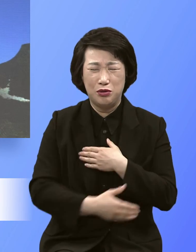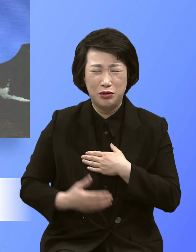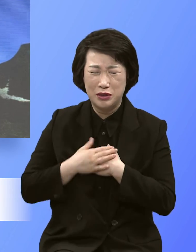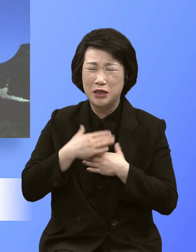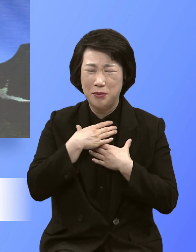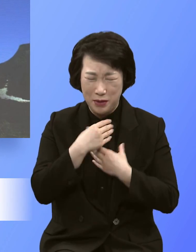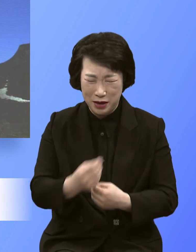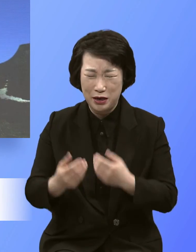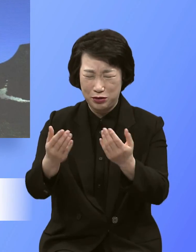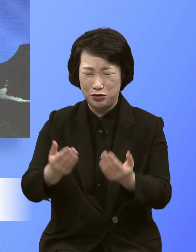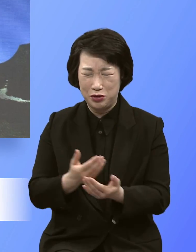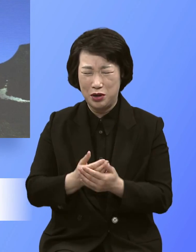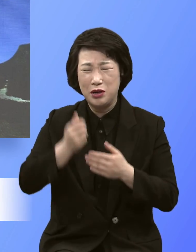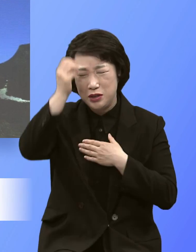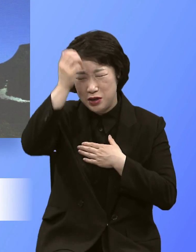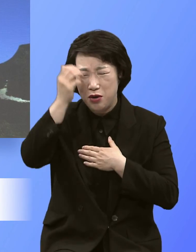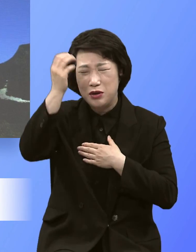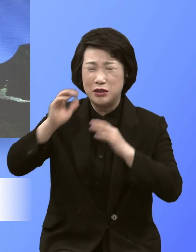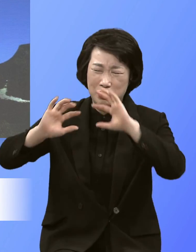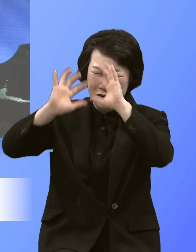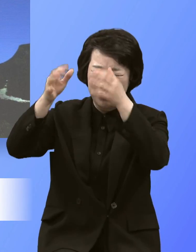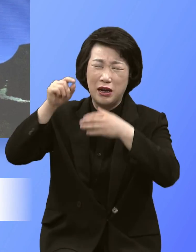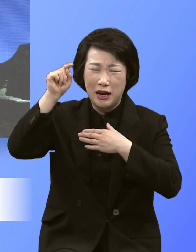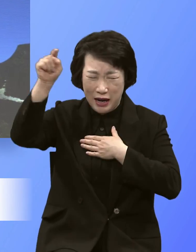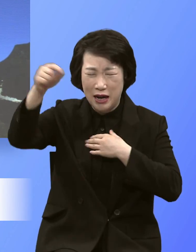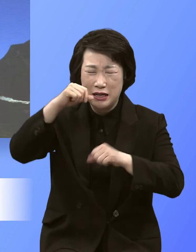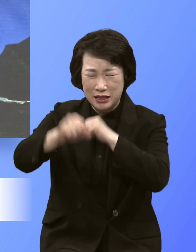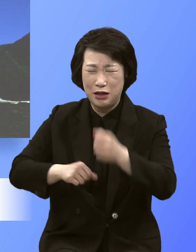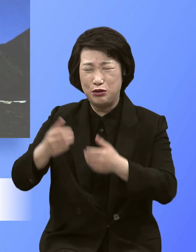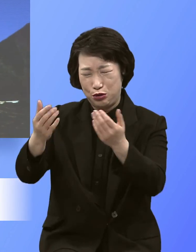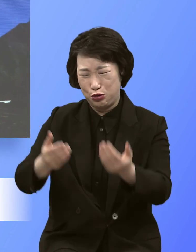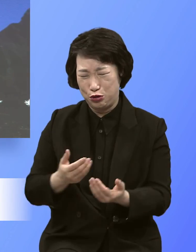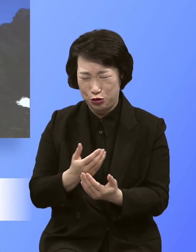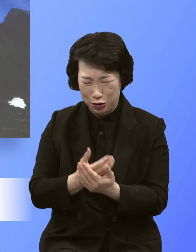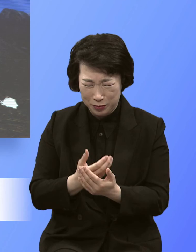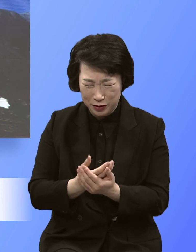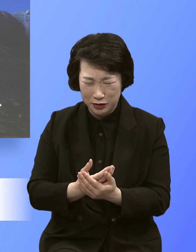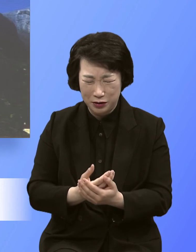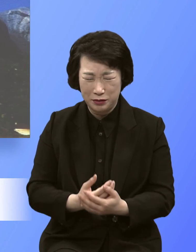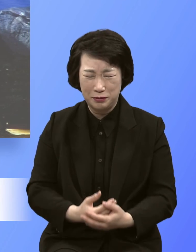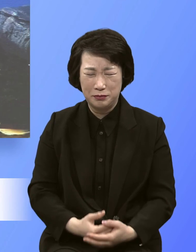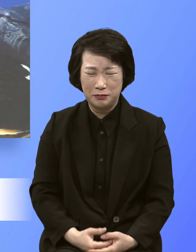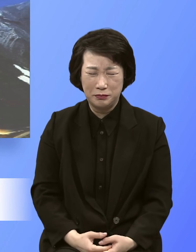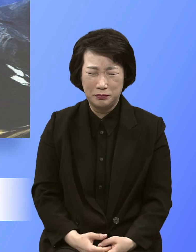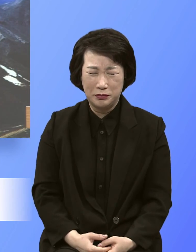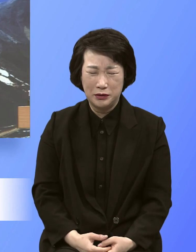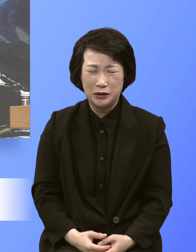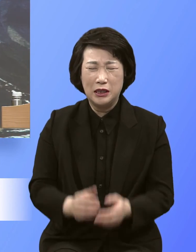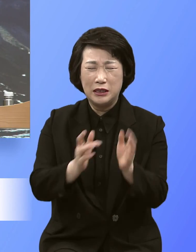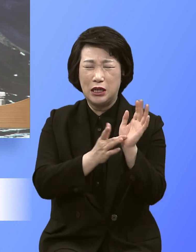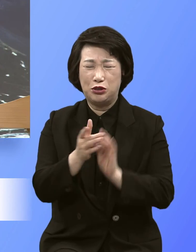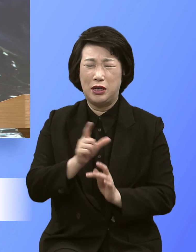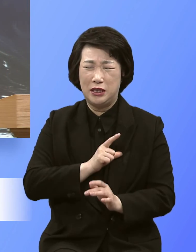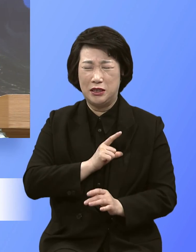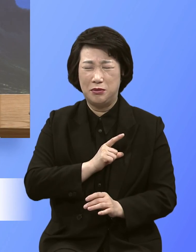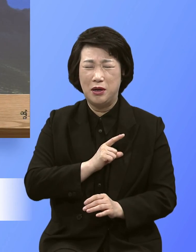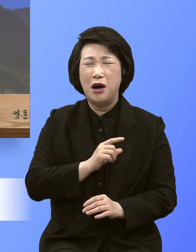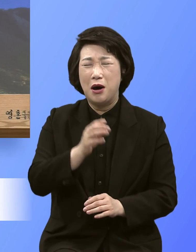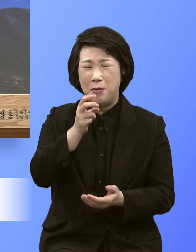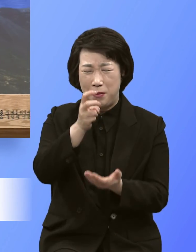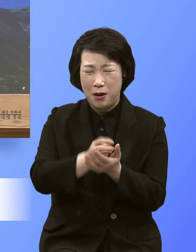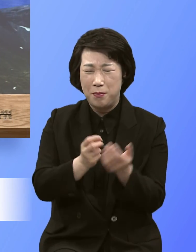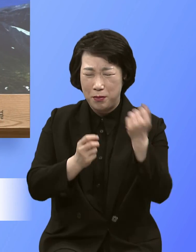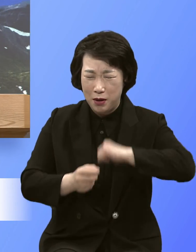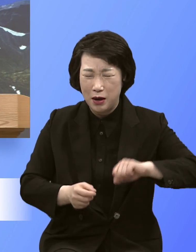육신은 평안을 주시고 영혼은 천국의 자유가 있게 하옵소서. 내 이름으로